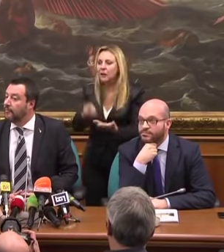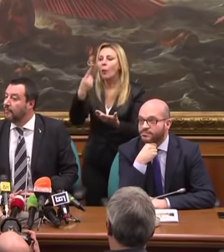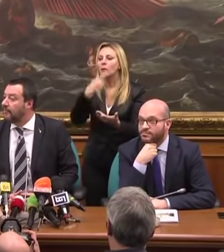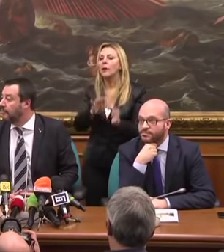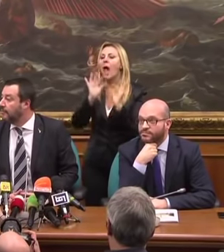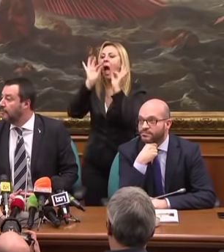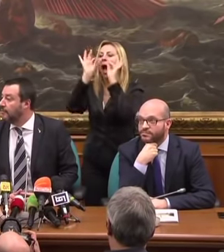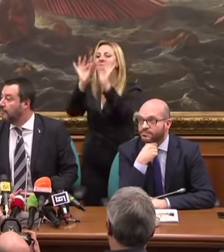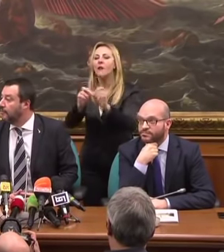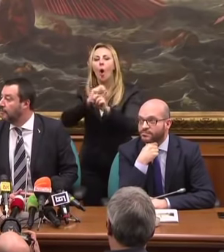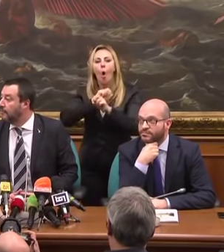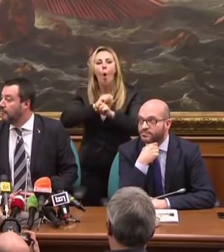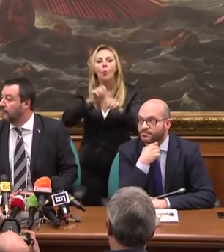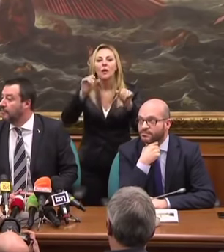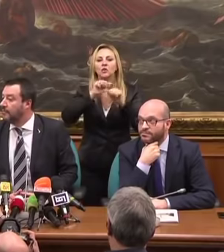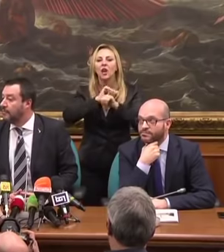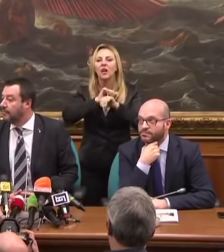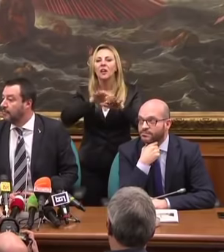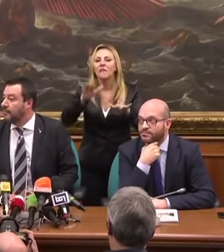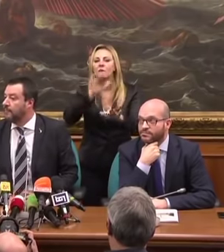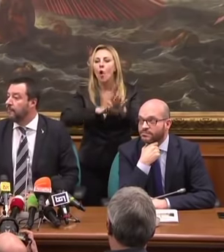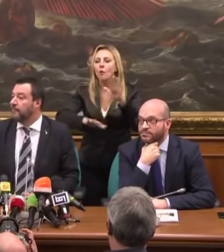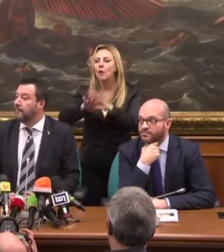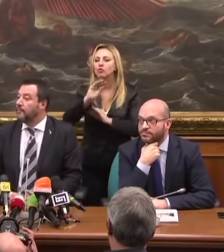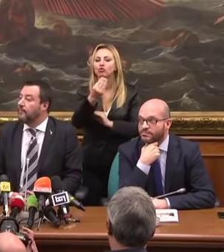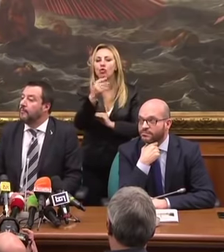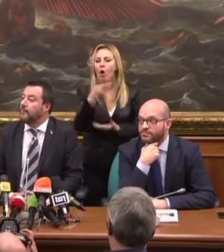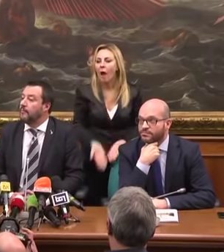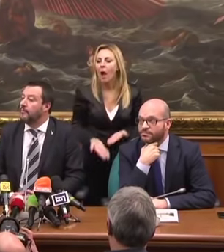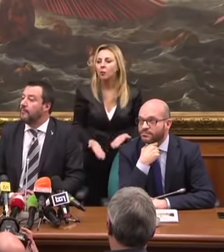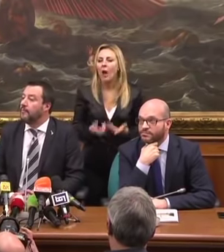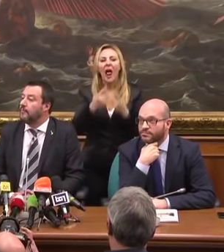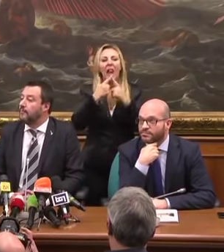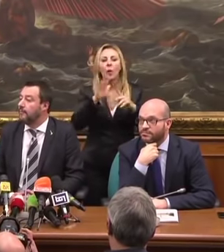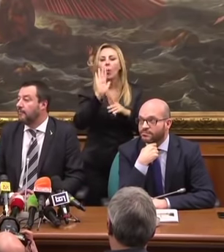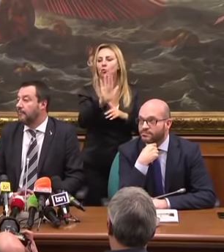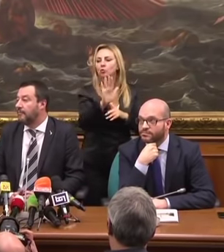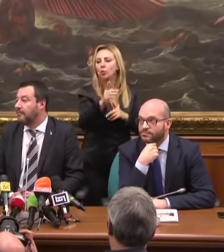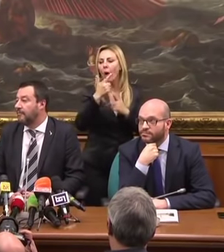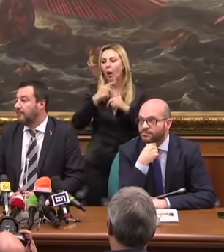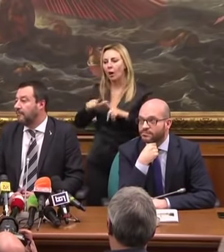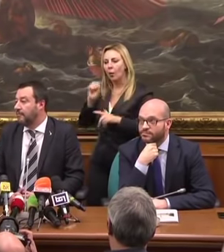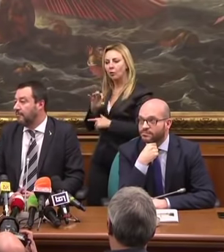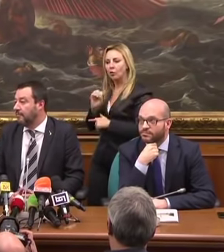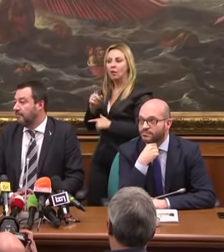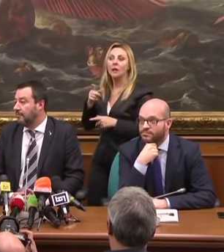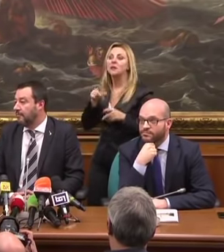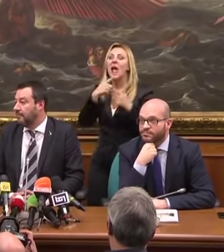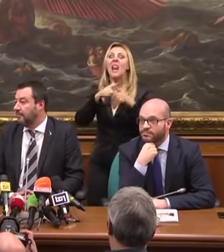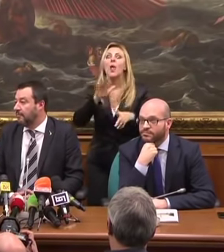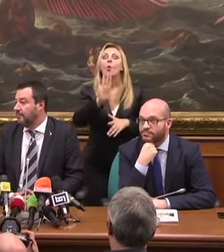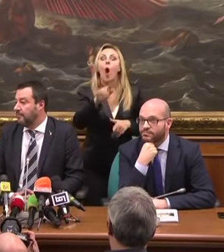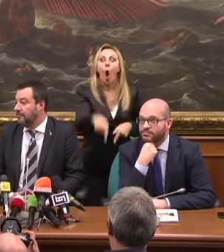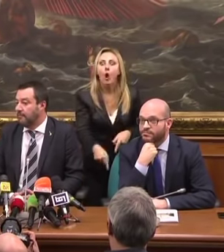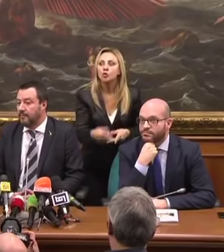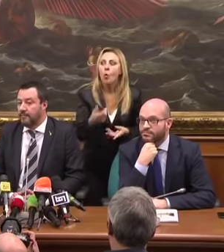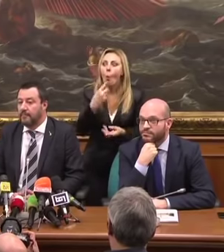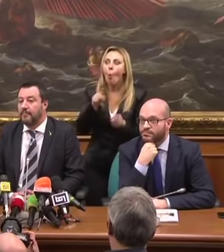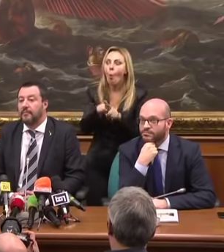per arrivare a comunicare e trasmettere con i giovani d'oggi che parlano un linguaggio che non è quello di 100 anni fa, neanche di 20 anni fa.